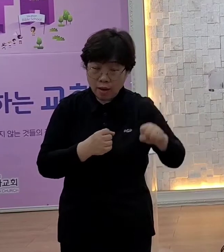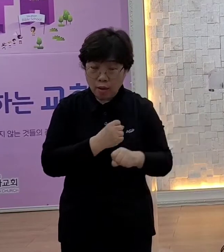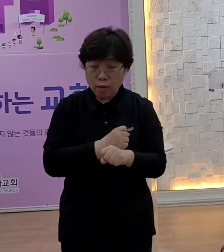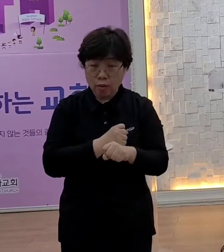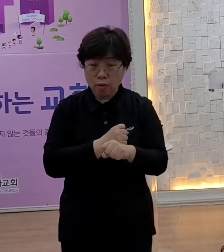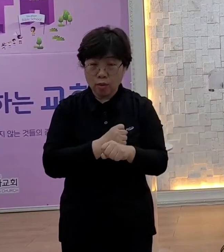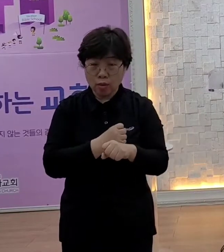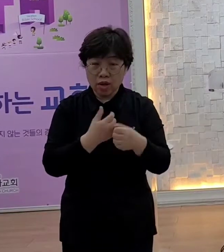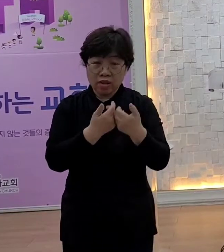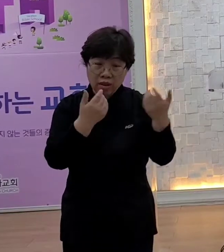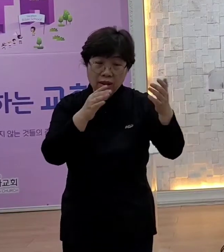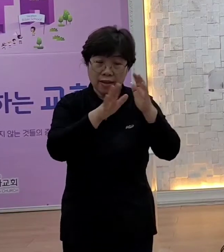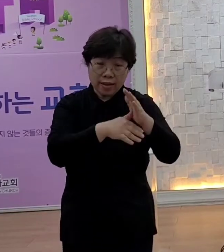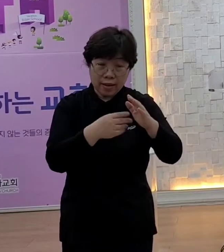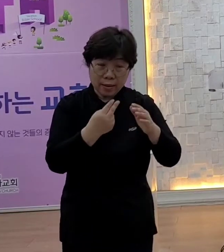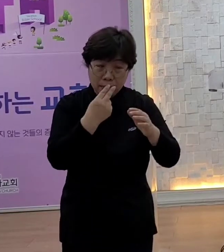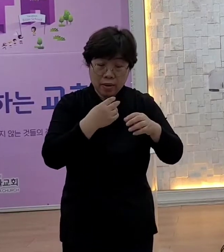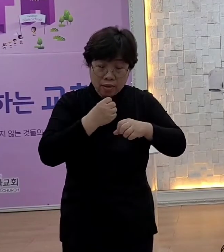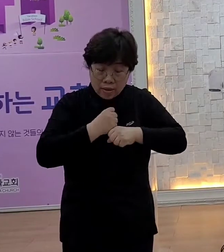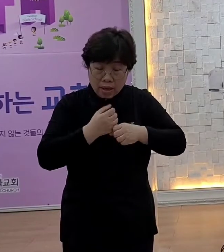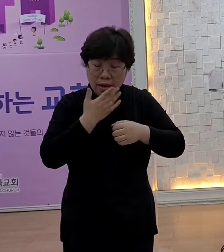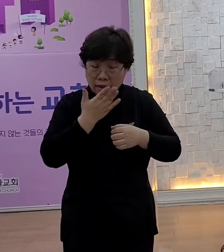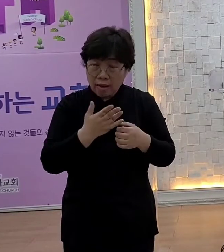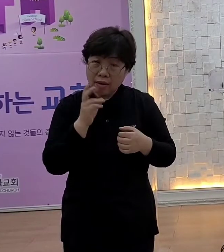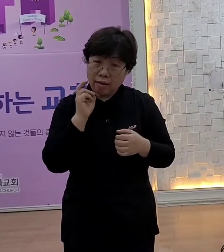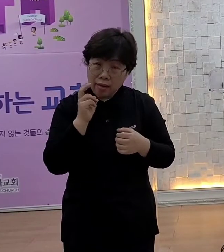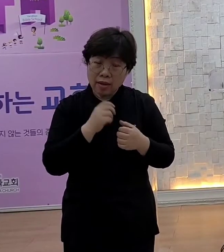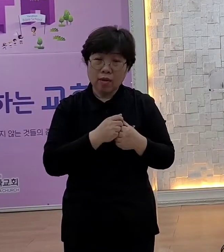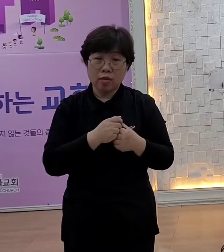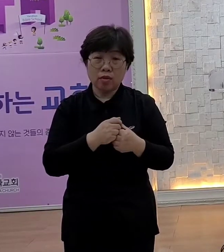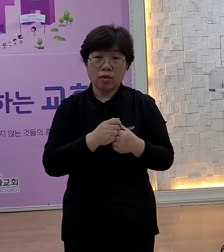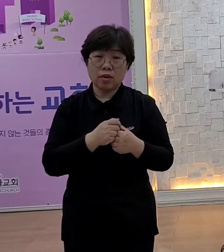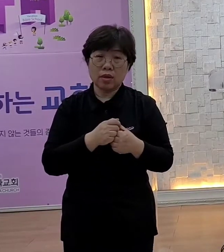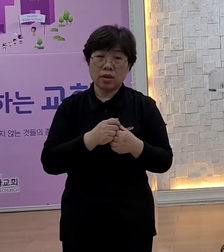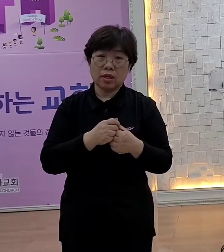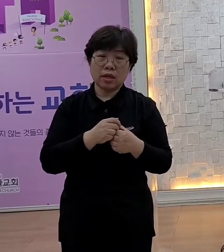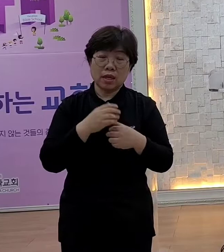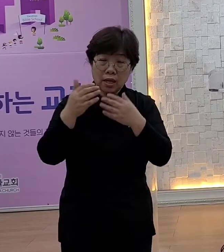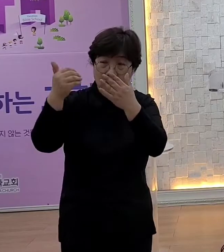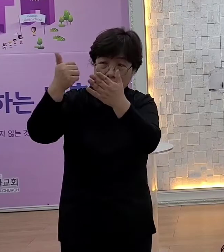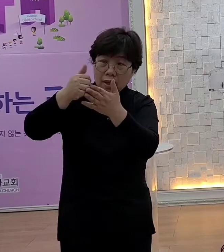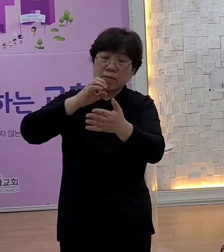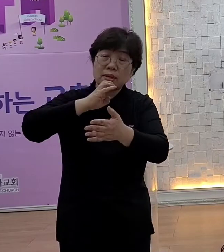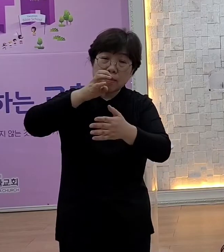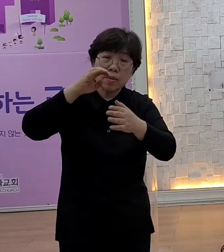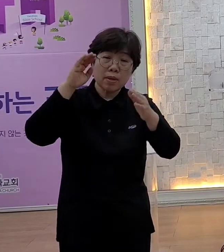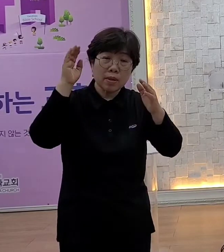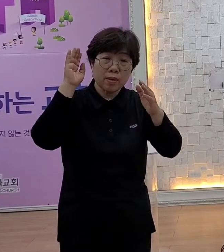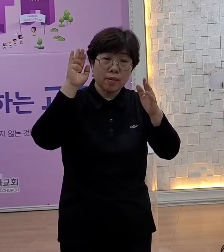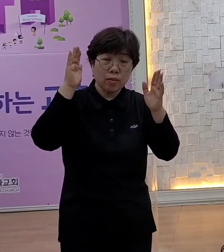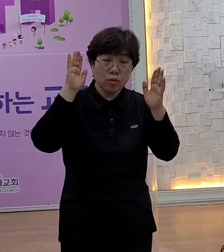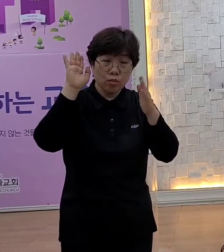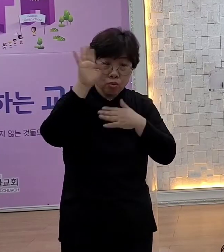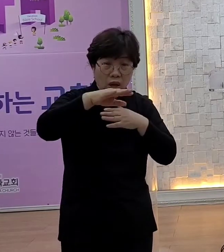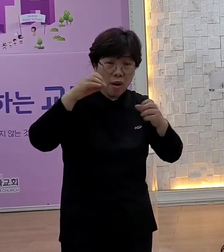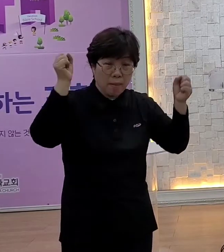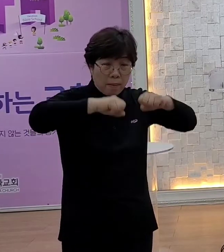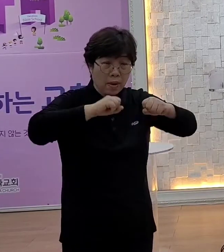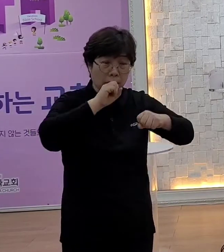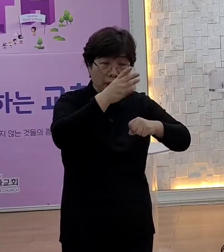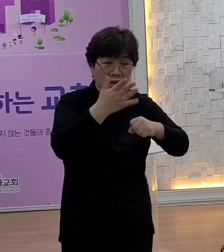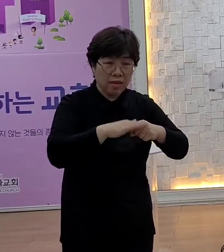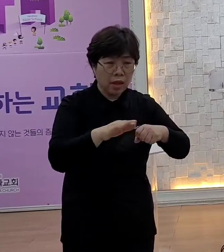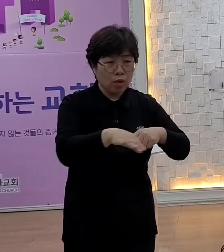있지 않겠냐. 하나님께서 그렇게 만약에 40일 만에 우리를 멸망시킨다 했는데 안 그럴 수도 있지 않느냐. 이렇게